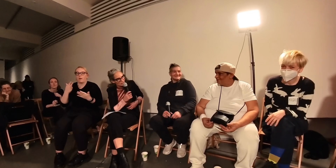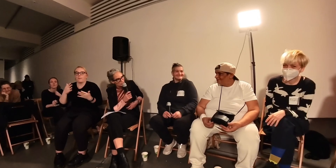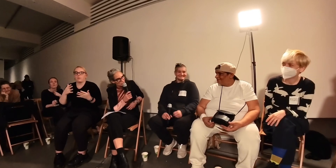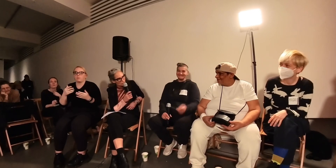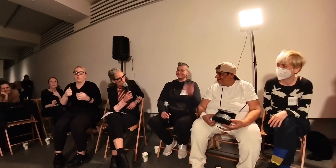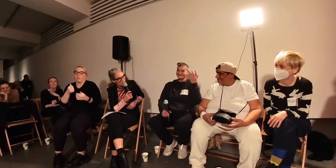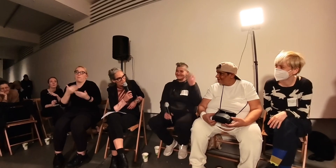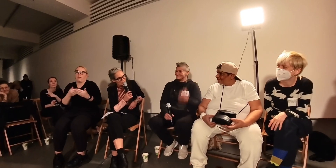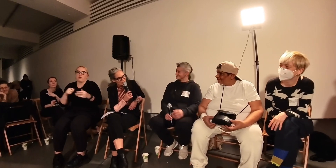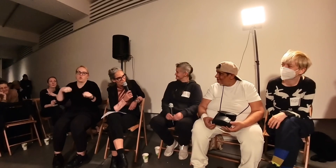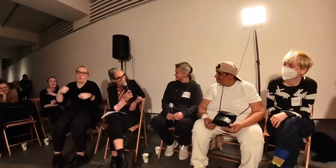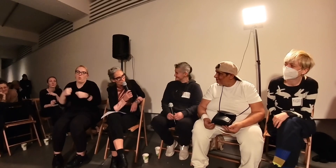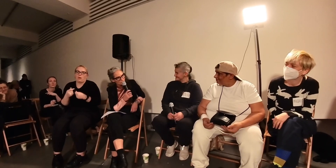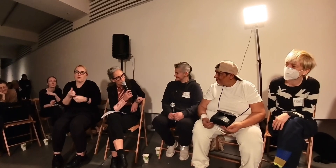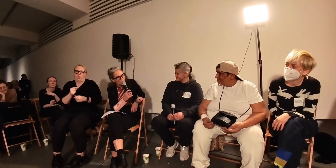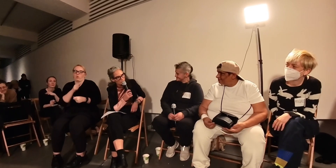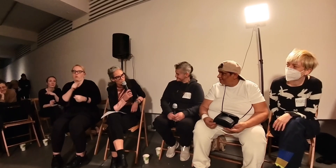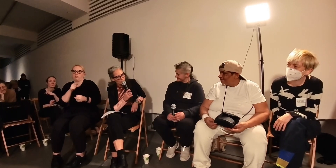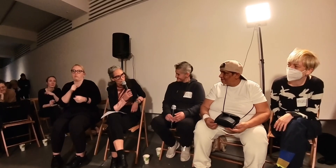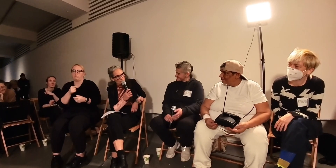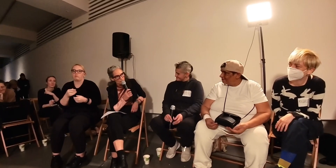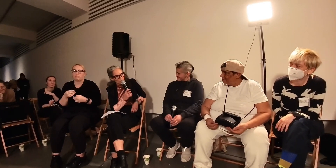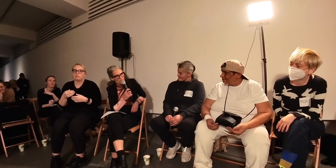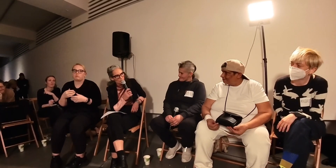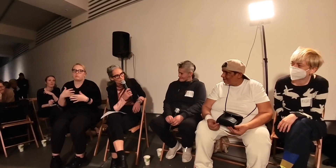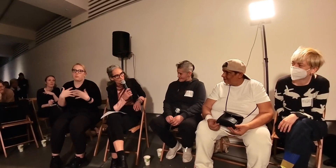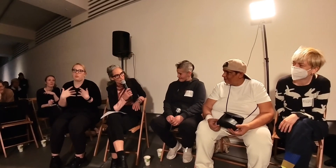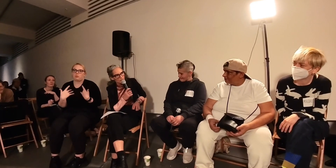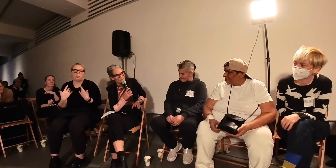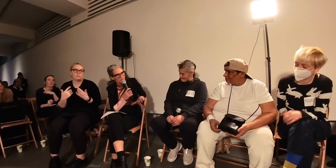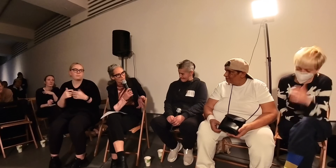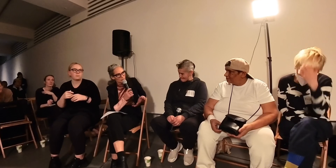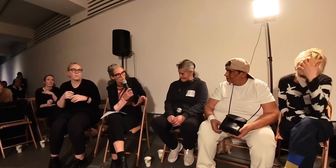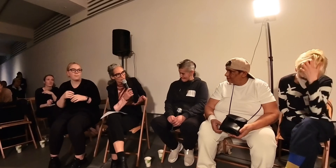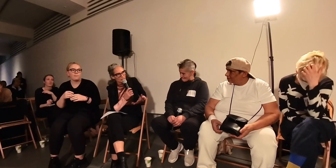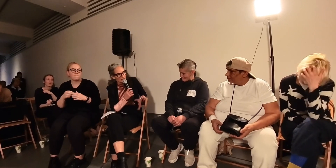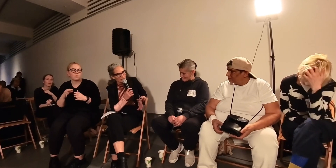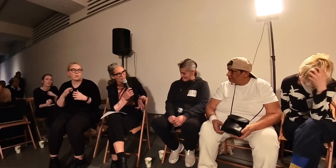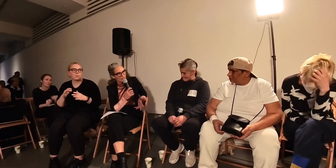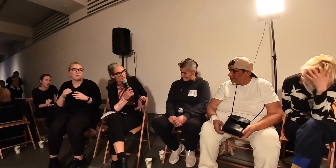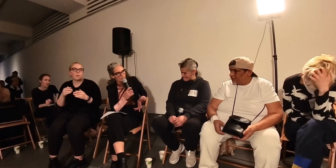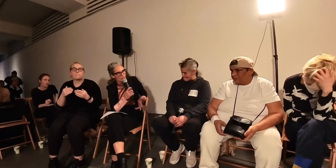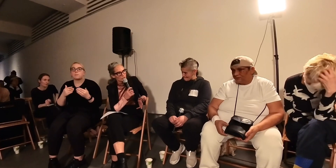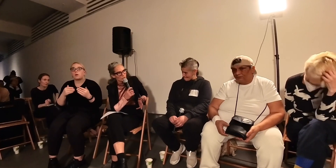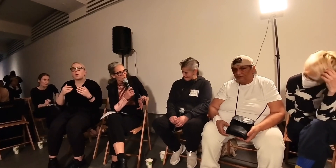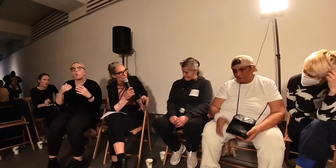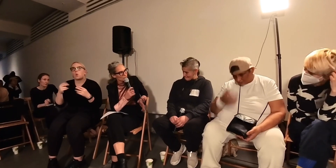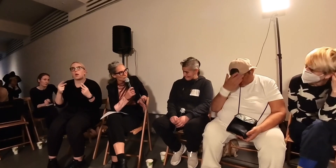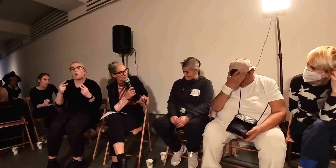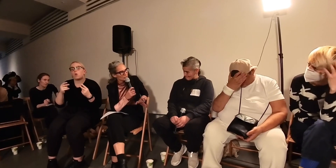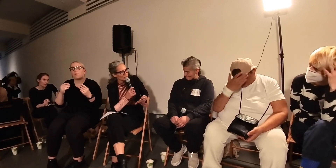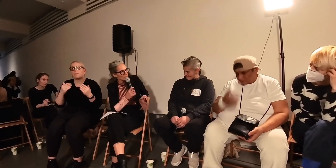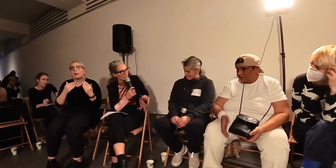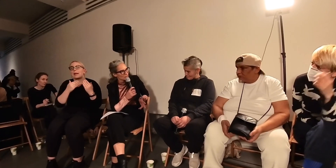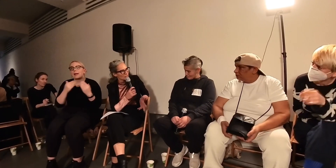Takže by se dalo říct, že to není jako, že o tom prostředí samotným, třeba dejme tomu o té galerii, ale jako většinou